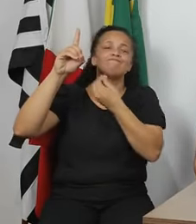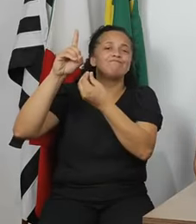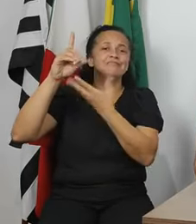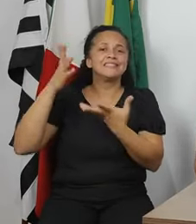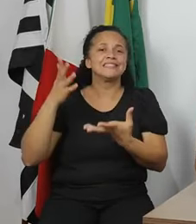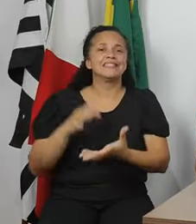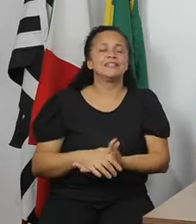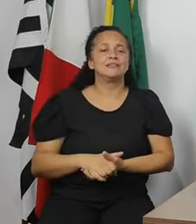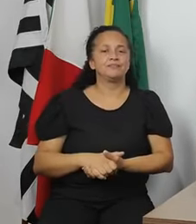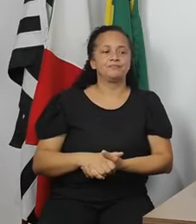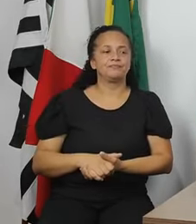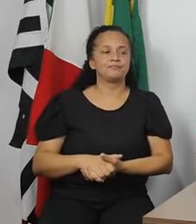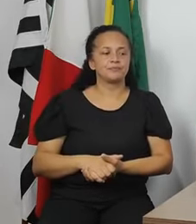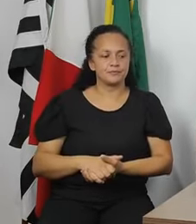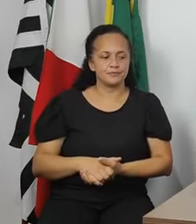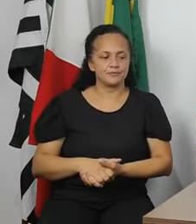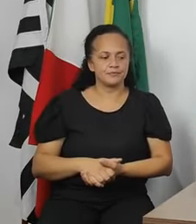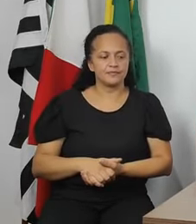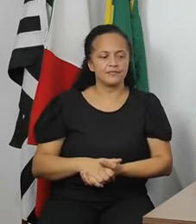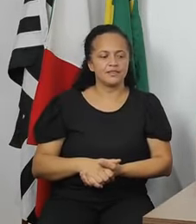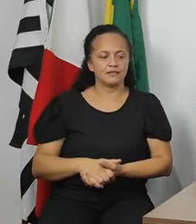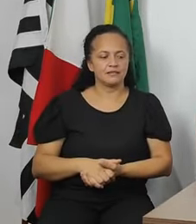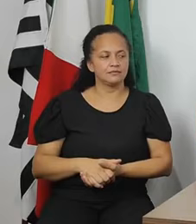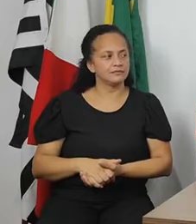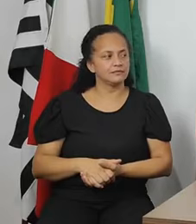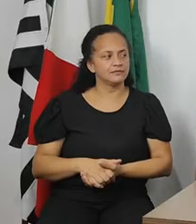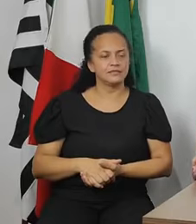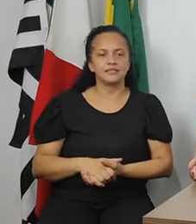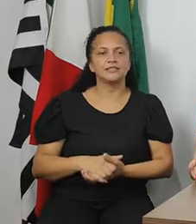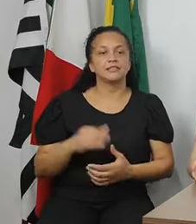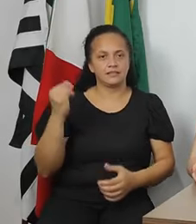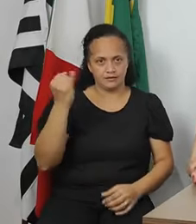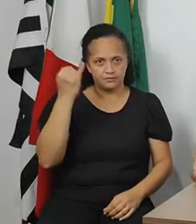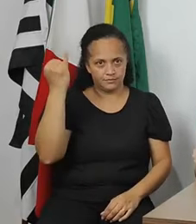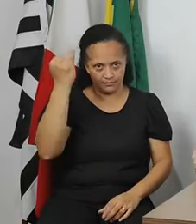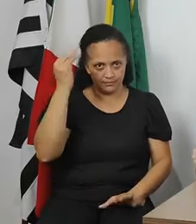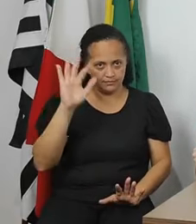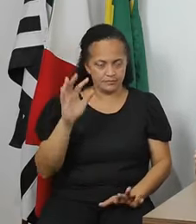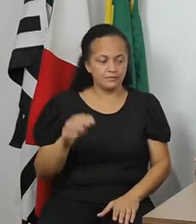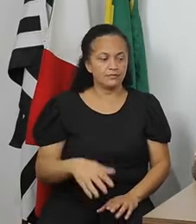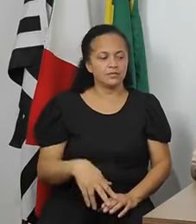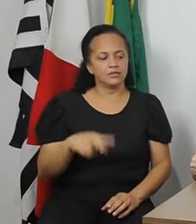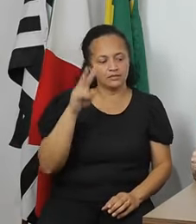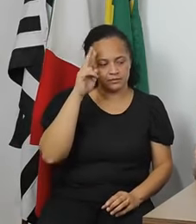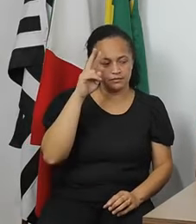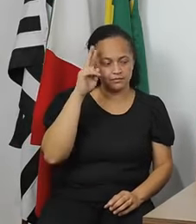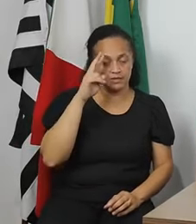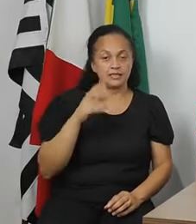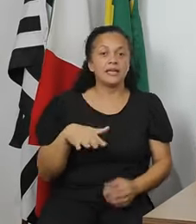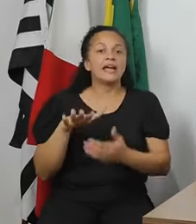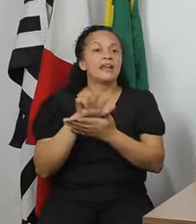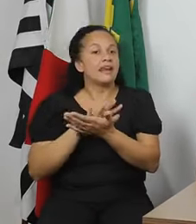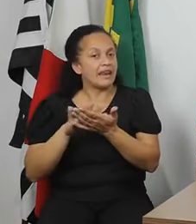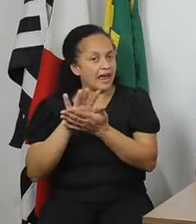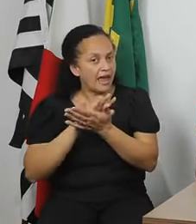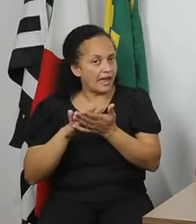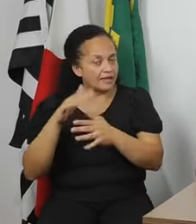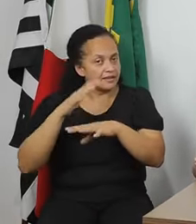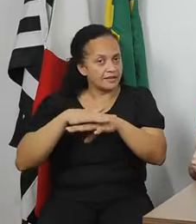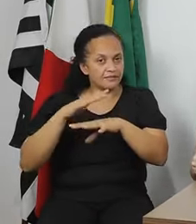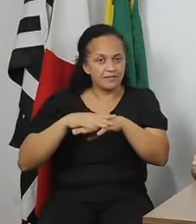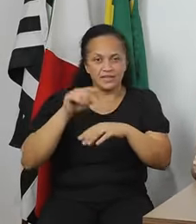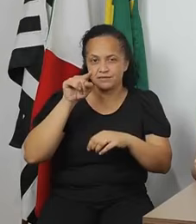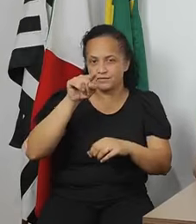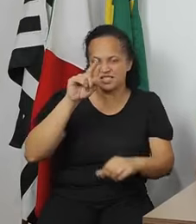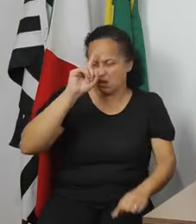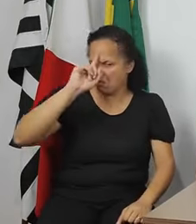falou é muito importante, porque a gente já falou, né? Não tem nada nos obrigando a jejuar, não está